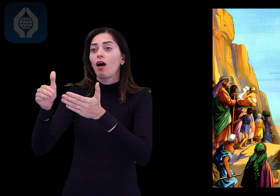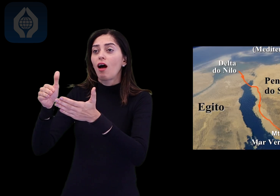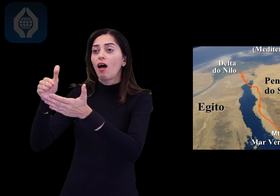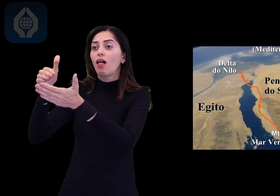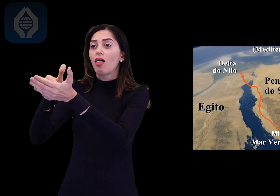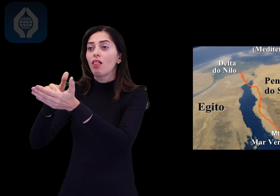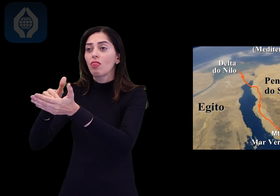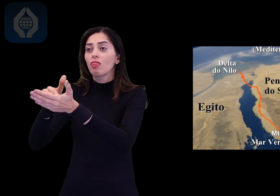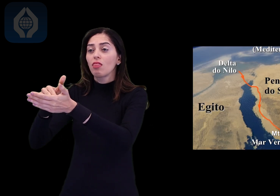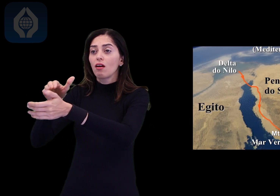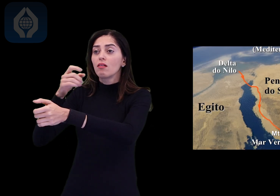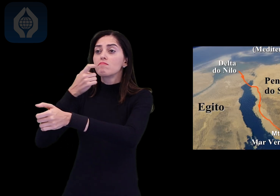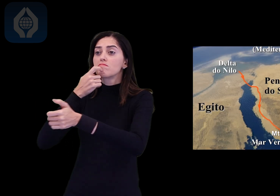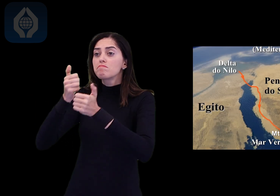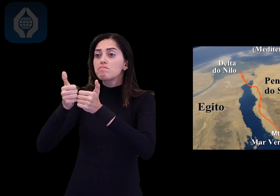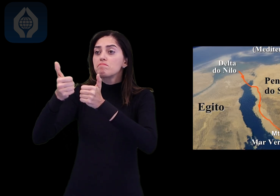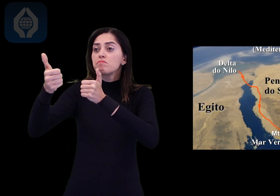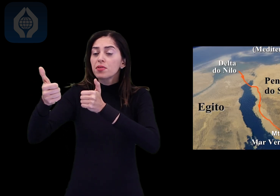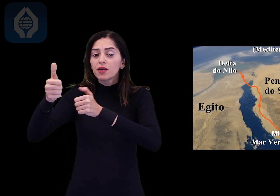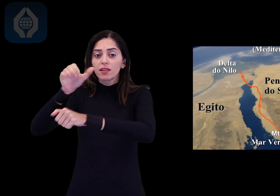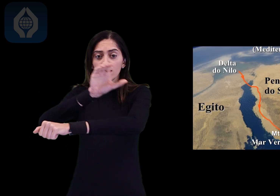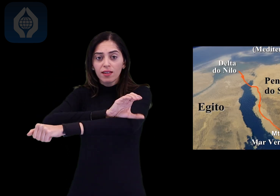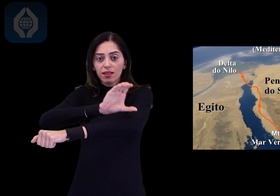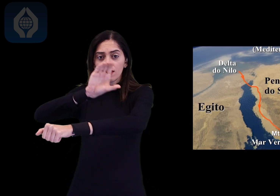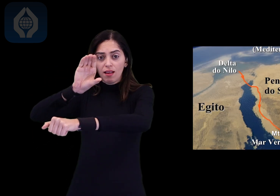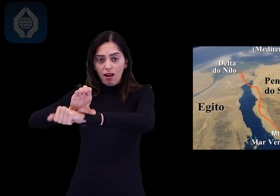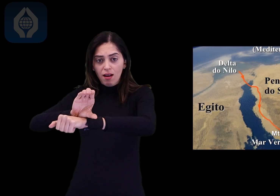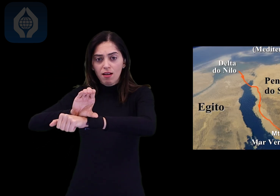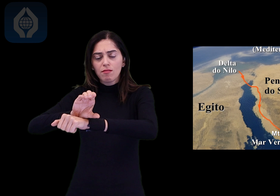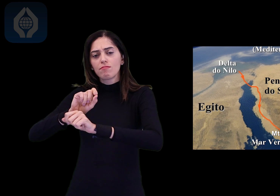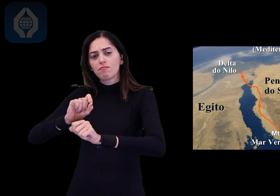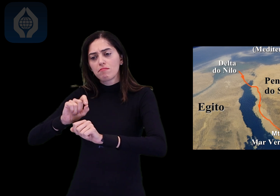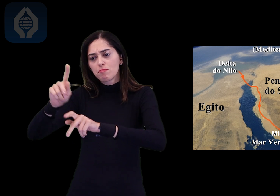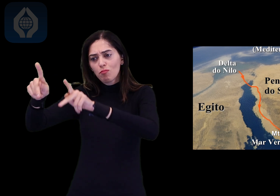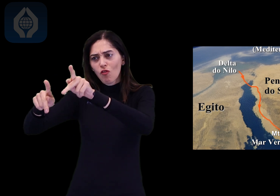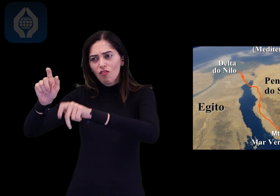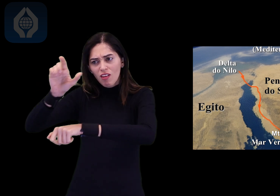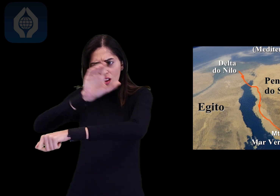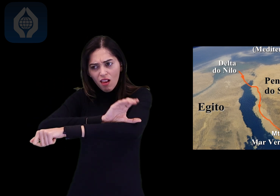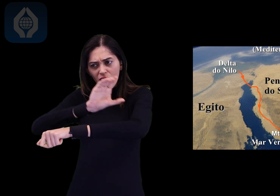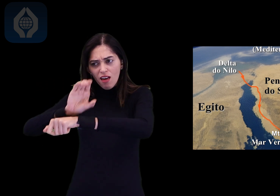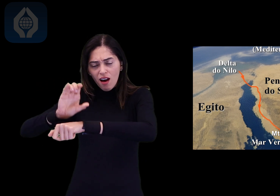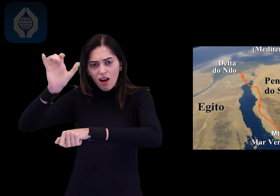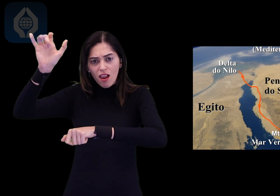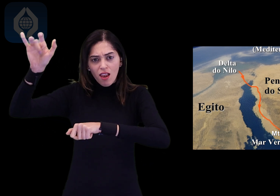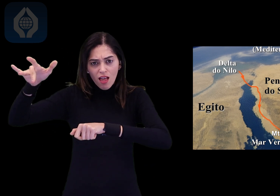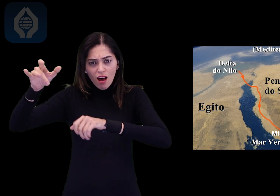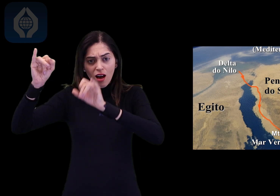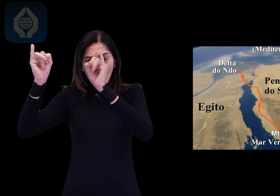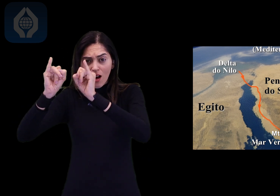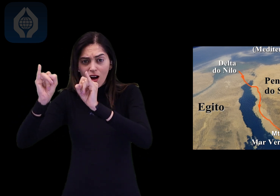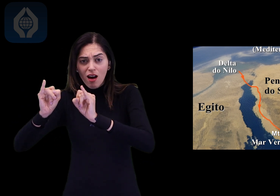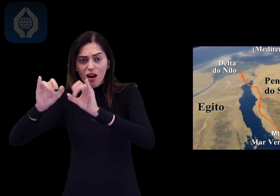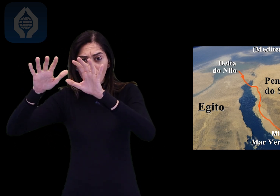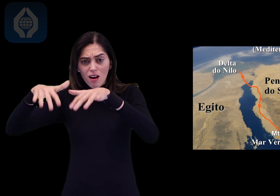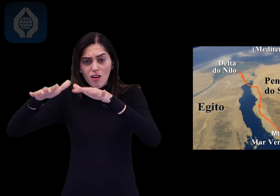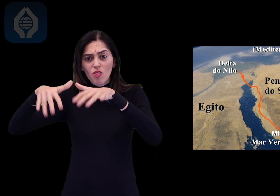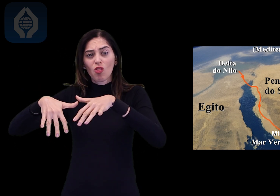até a fronteira da terra que tinha prometido para eles. Porque o povo que vivia em Canaã era idólatra e muito mau,